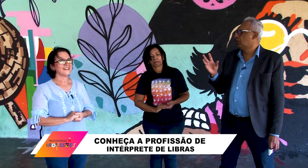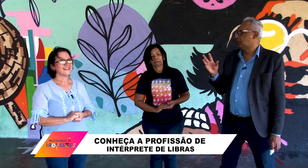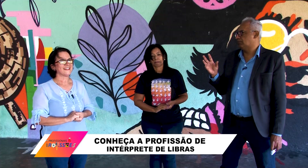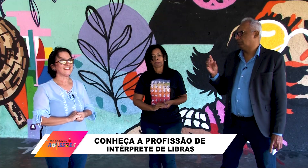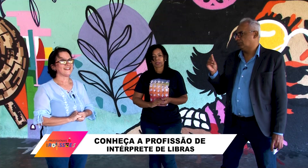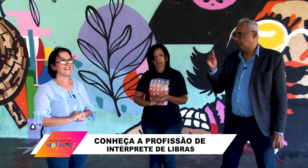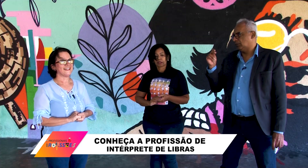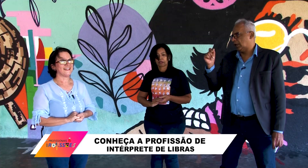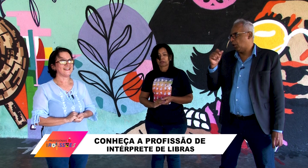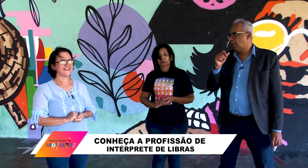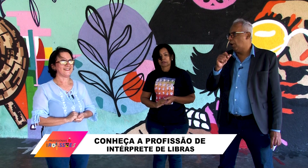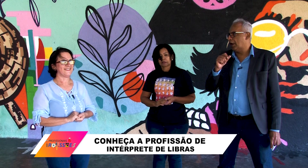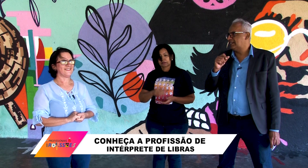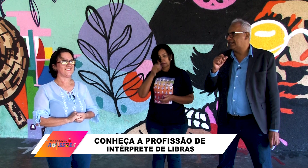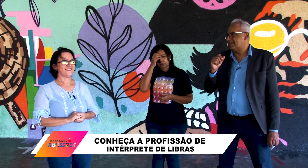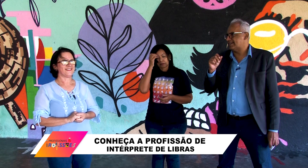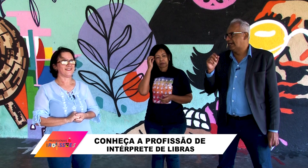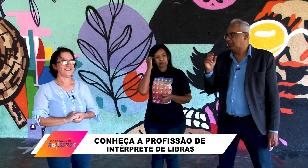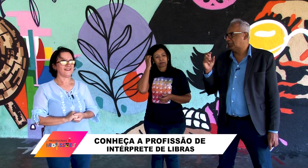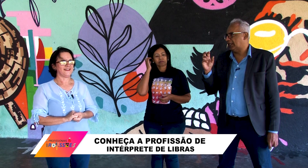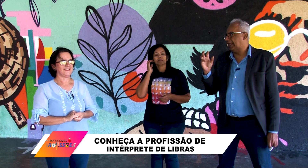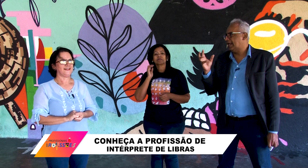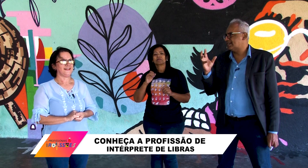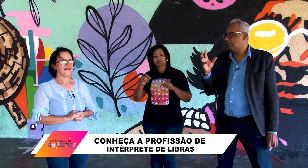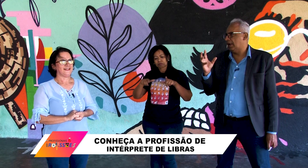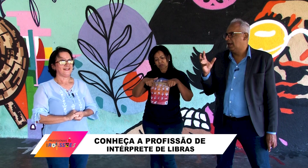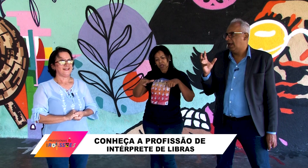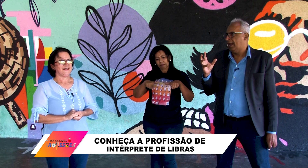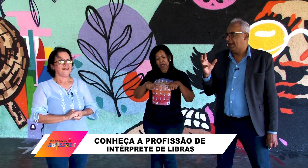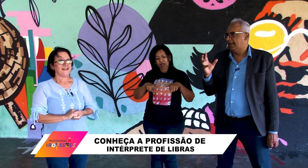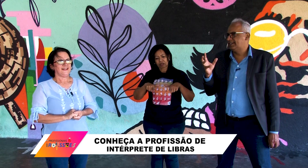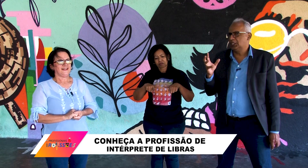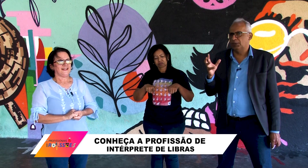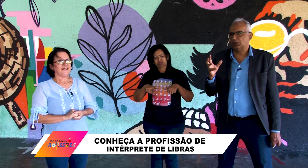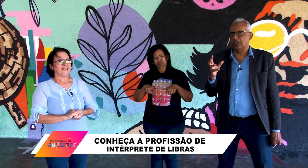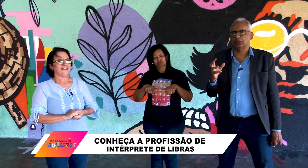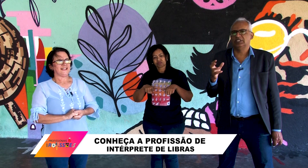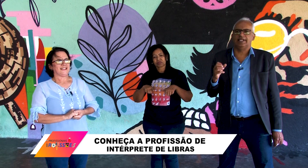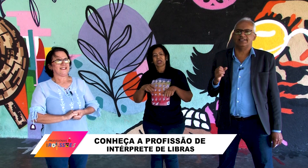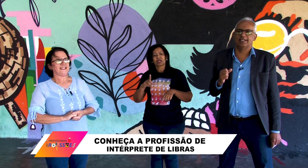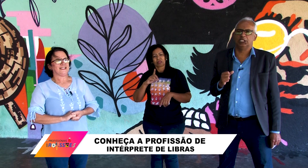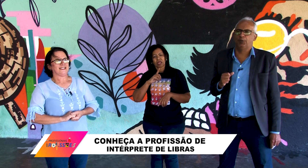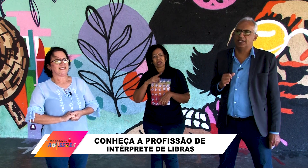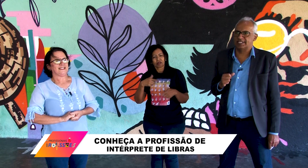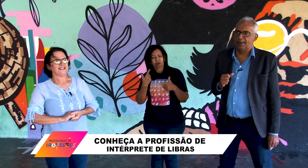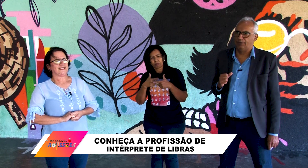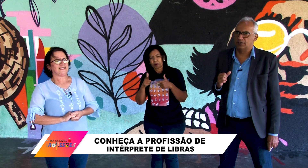tem uma hora estressante, já tem assim existe uma situação